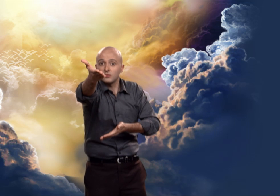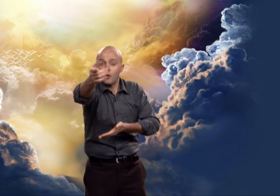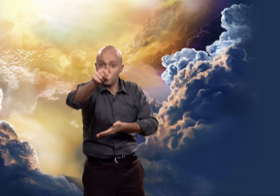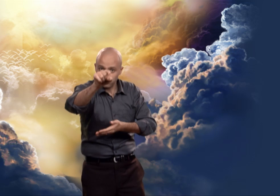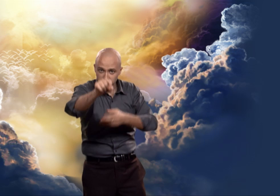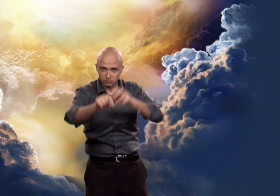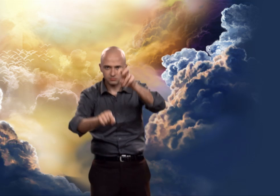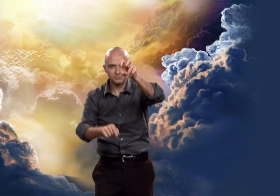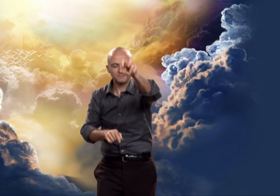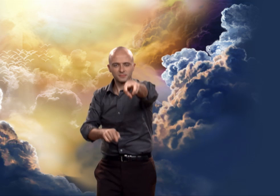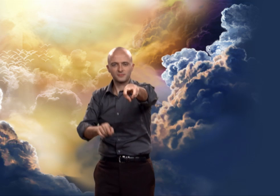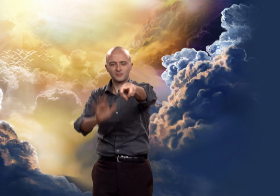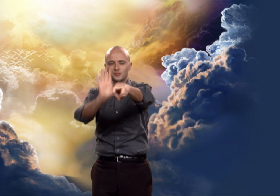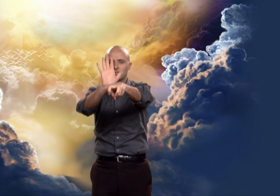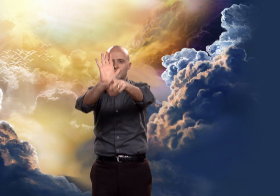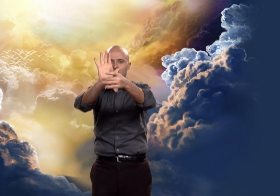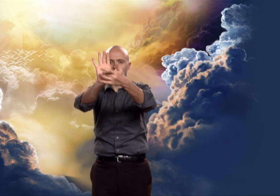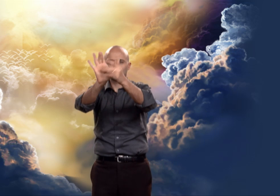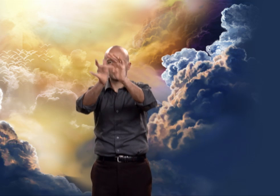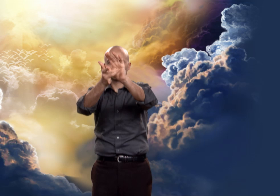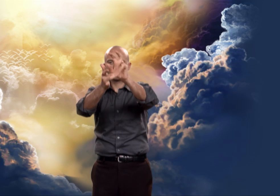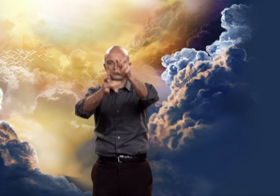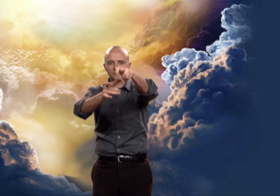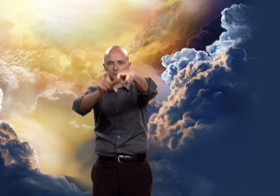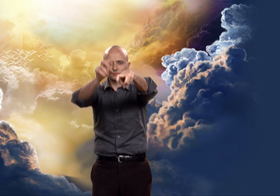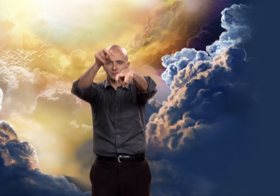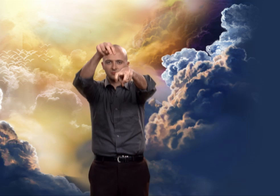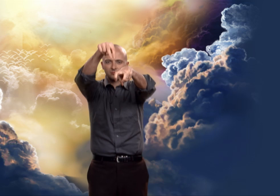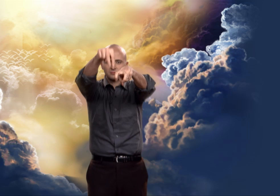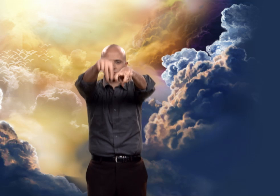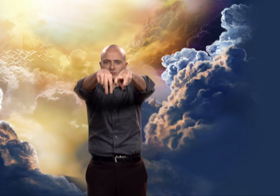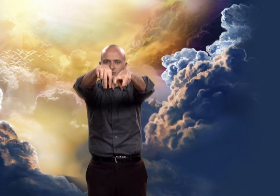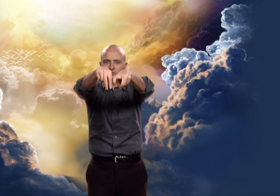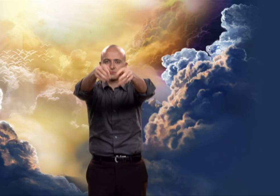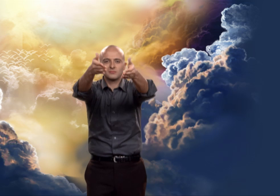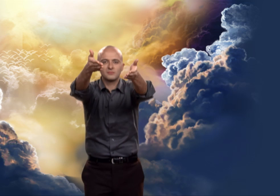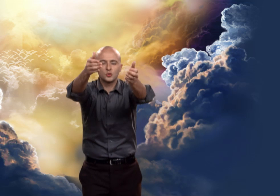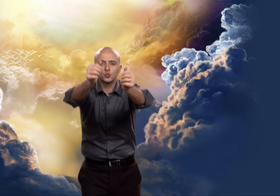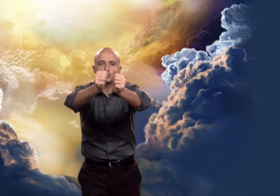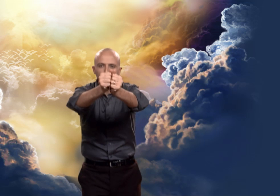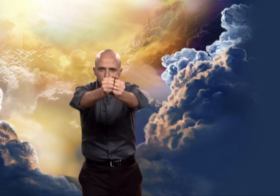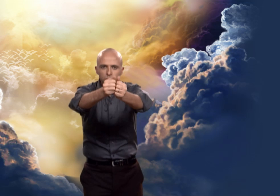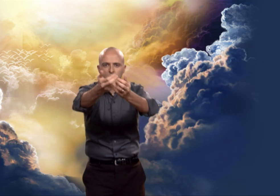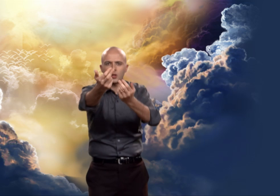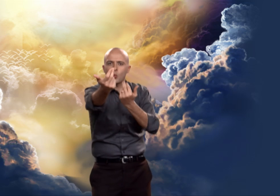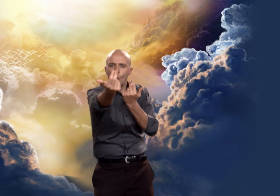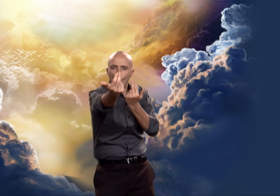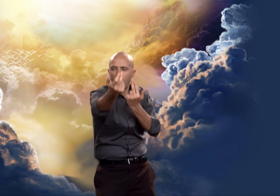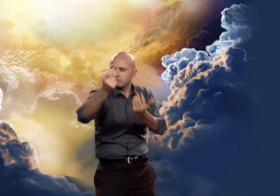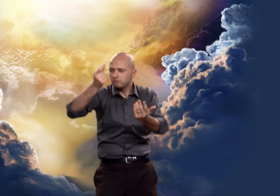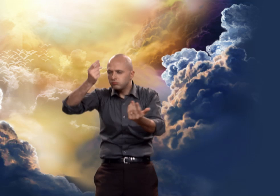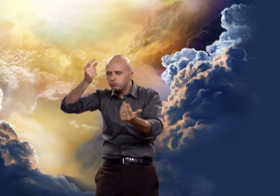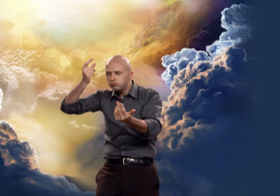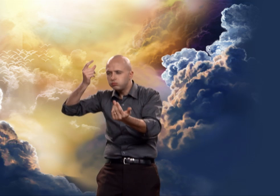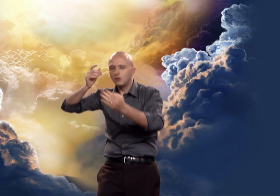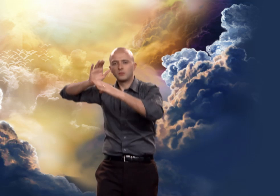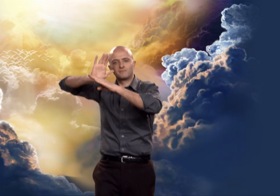por força nem por violência, mas por meu espírito, diz o Senhor dos Exércitos. Quem há de maltratá-los